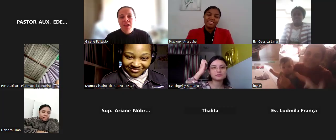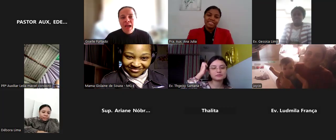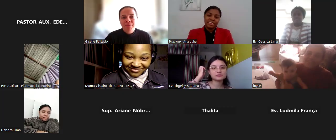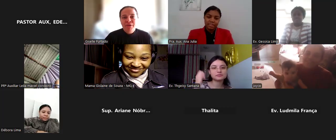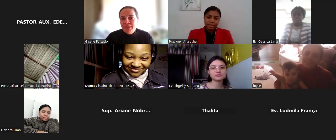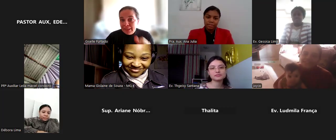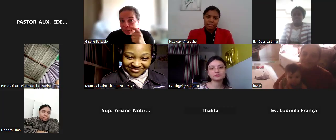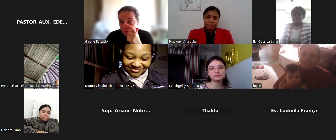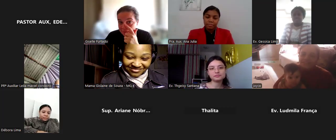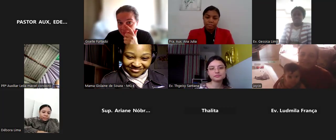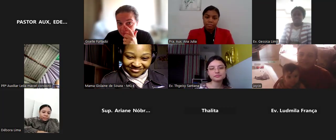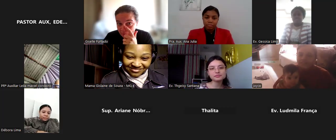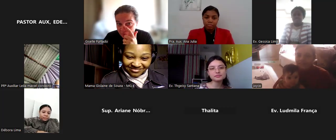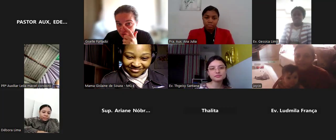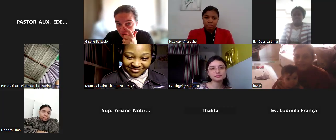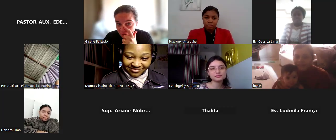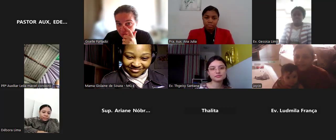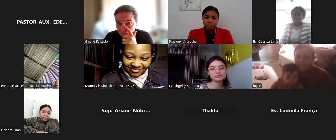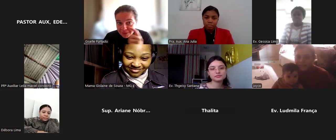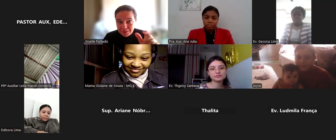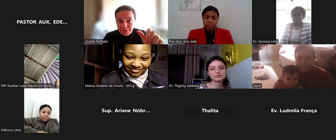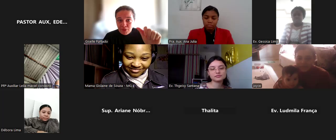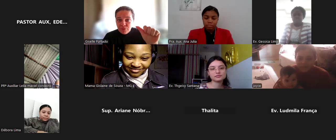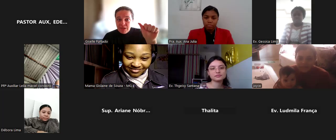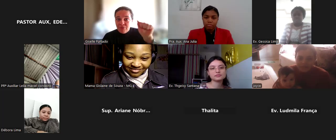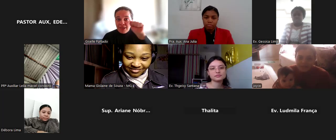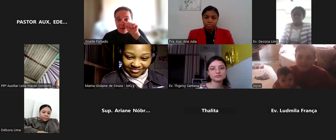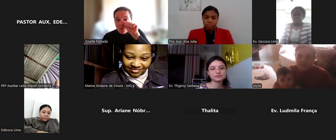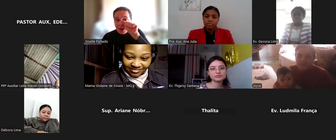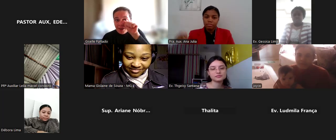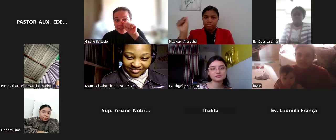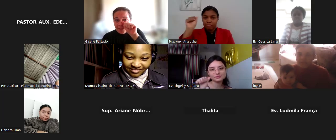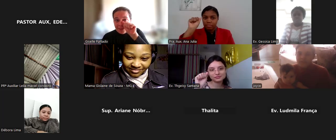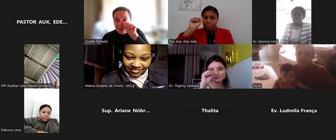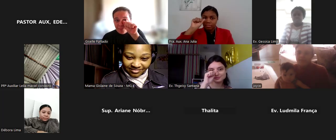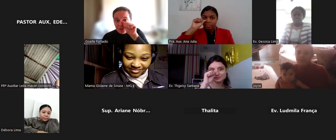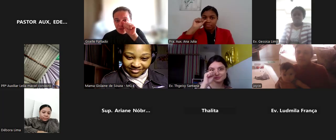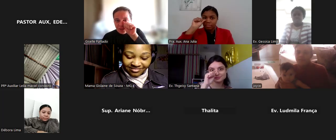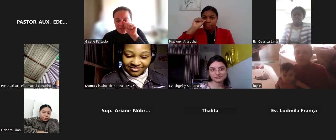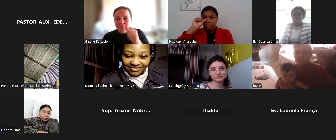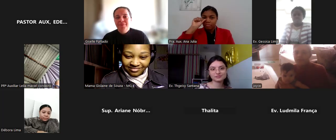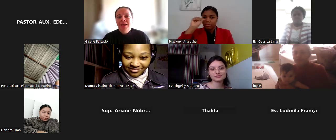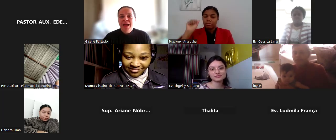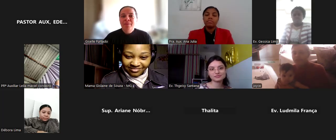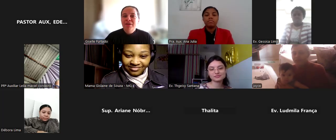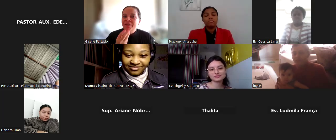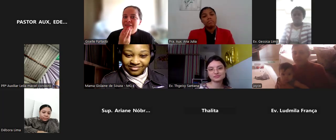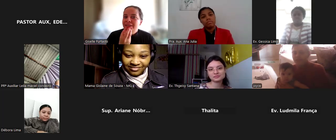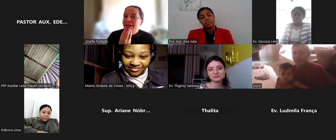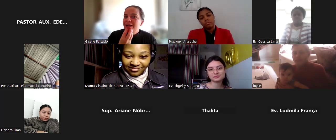A minha filha Ana Luísa, ela tem uma pintinha no nariz, então o sinal dela é um A, que dá na pintinha. A minha filha Daniela, ela